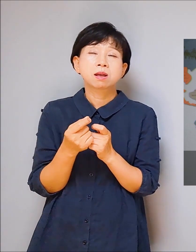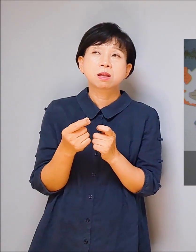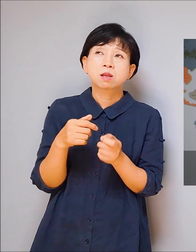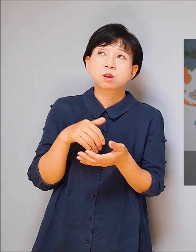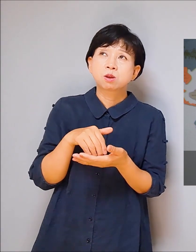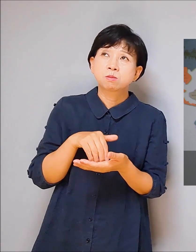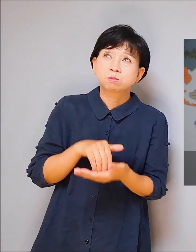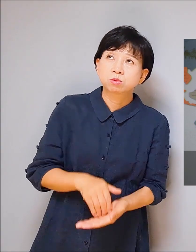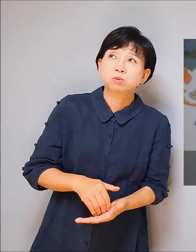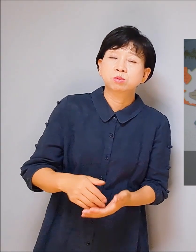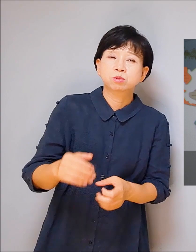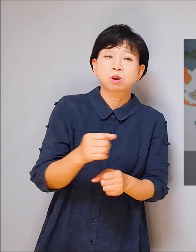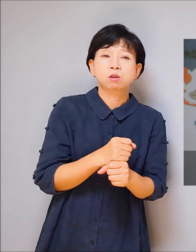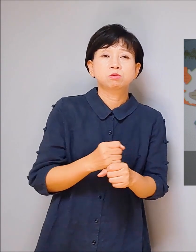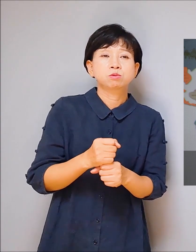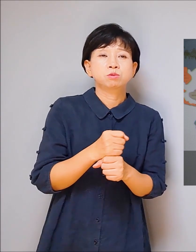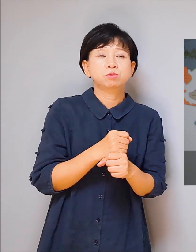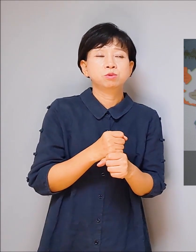다가와